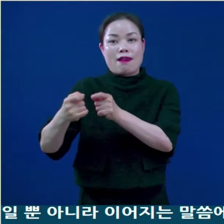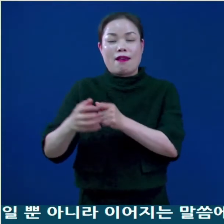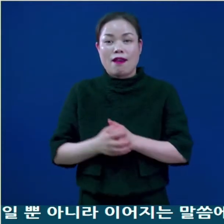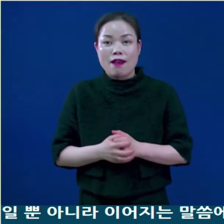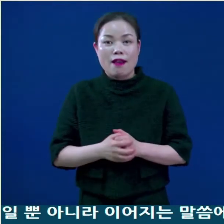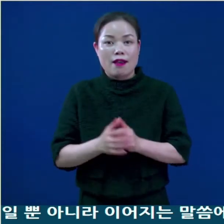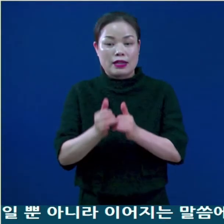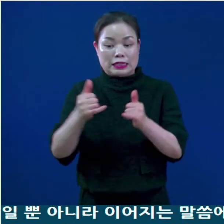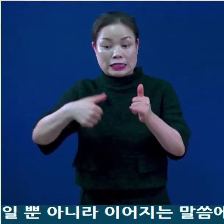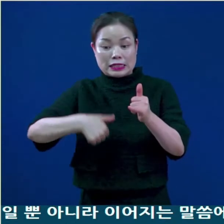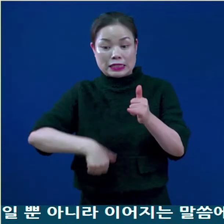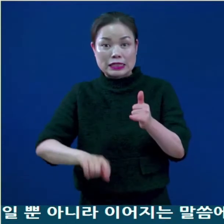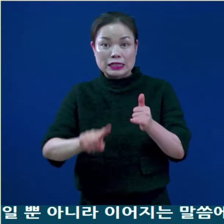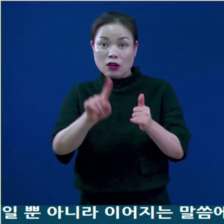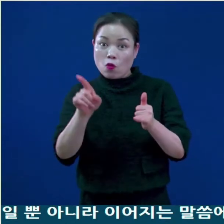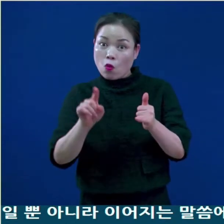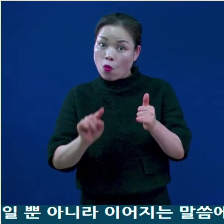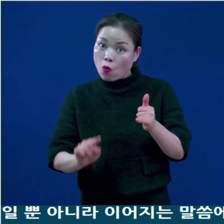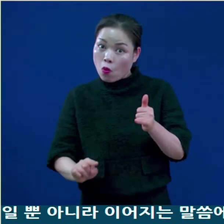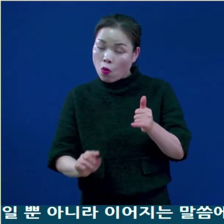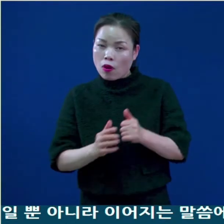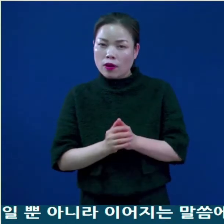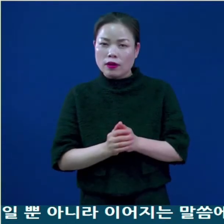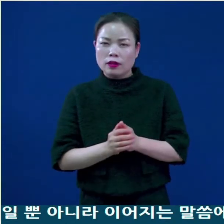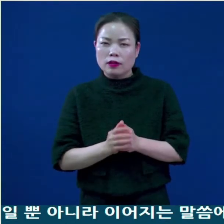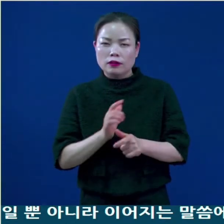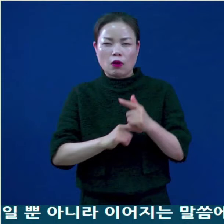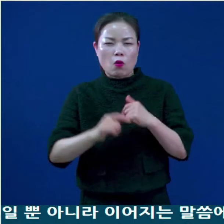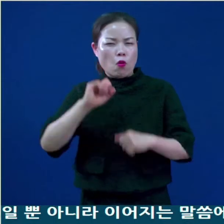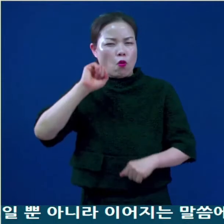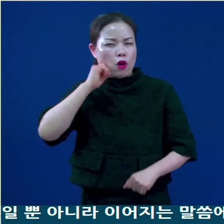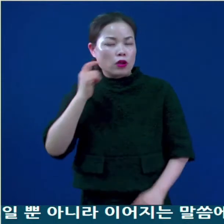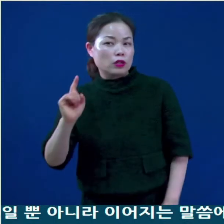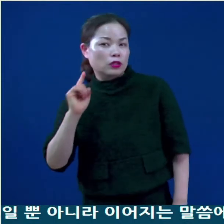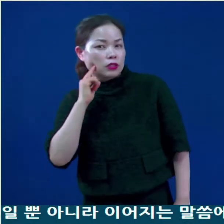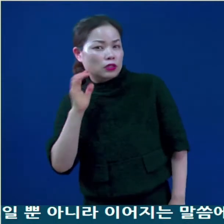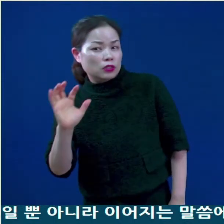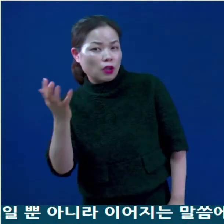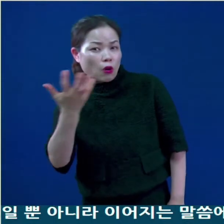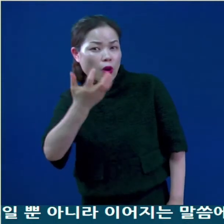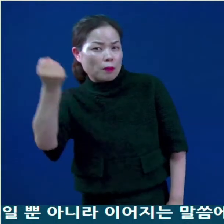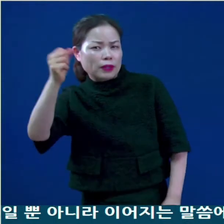나뉘죠. 인자가 뭔가, 사실 더 어려운 것은 영광을 얻을